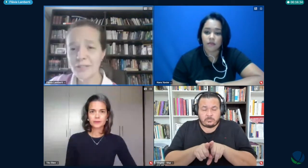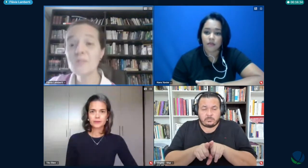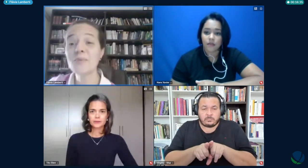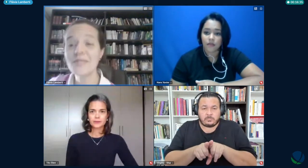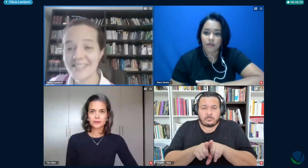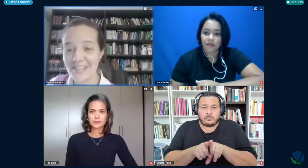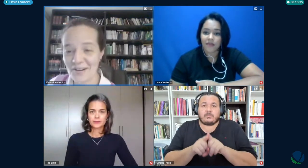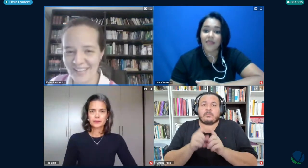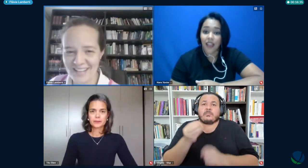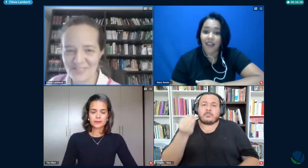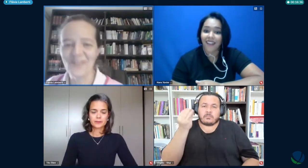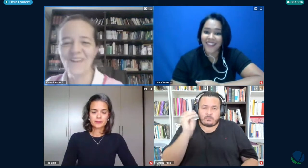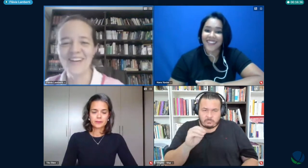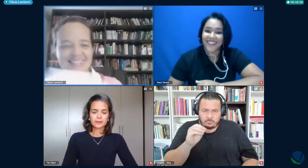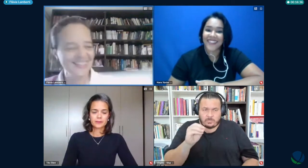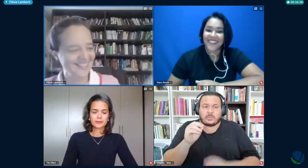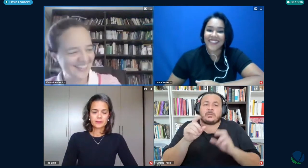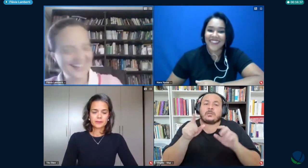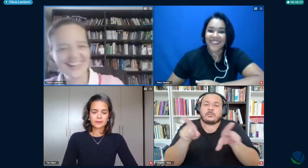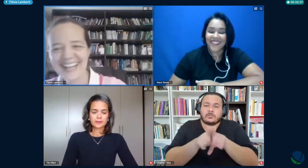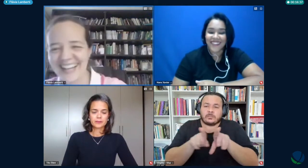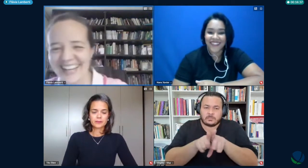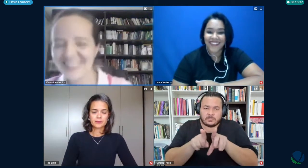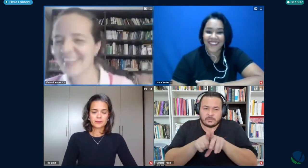uma outra disposição das coisas.